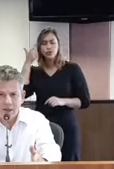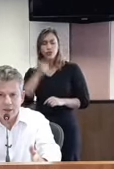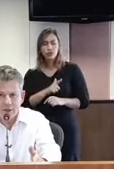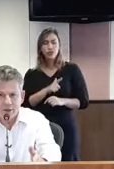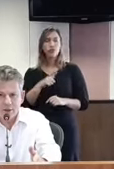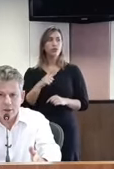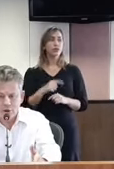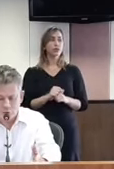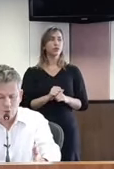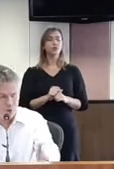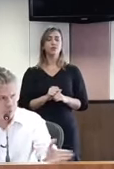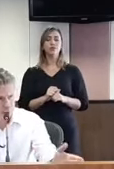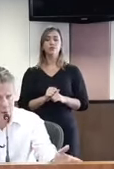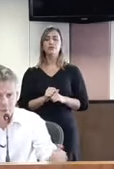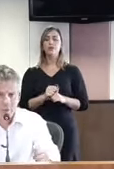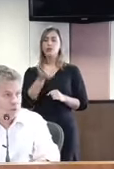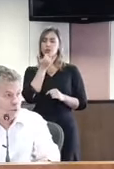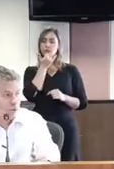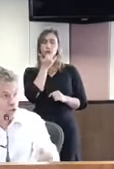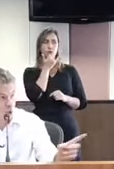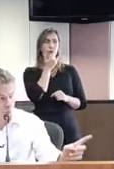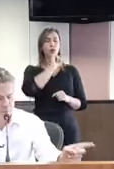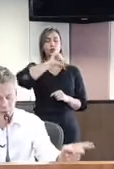ele traz...